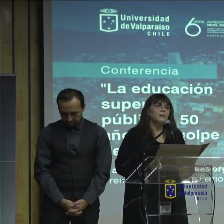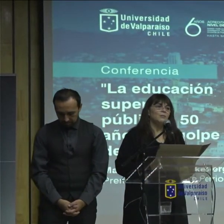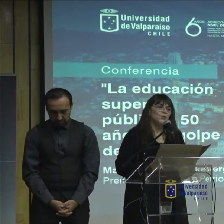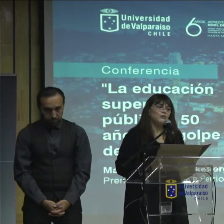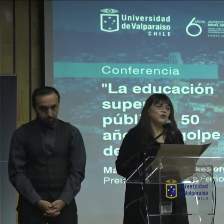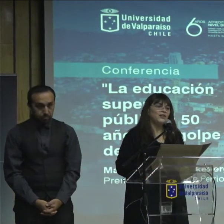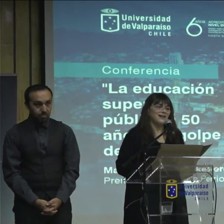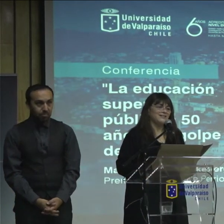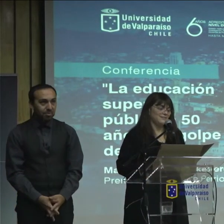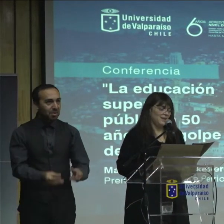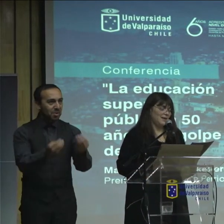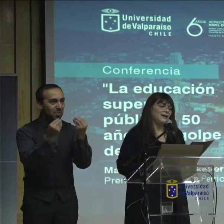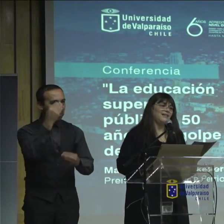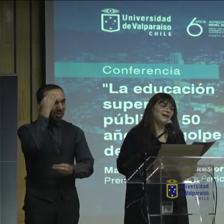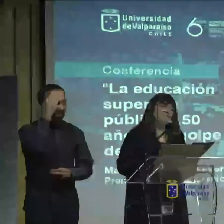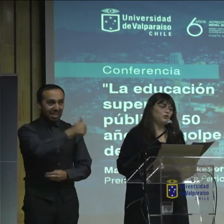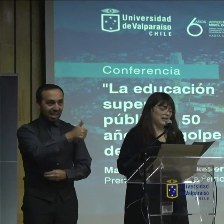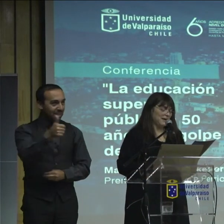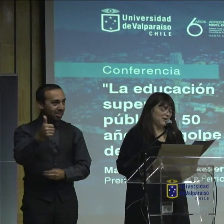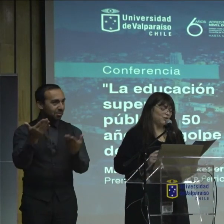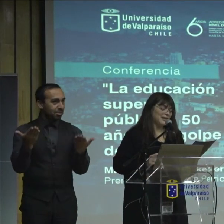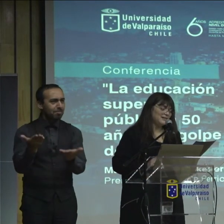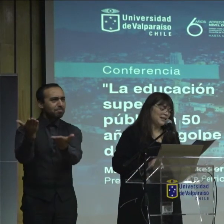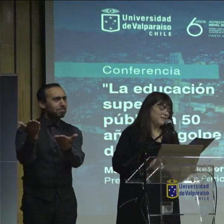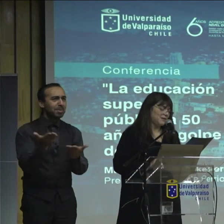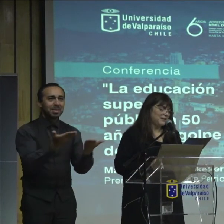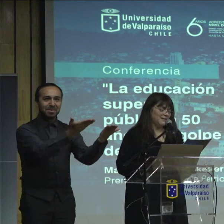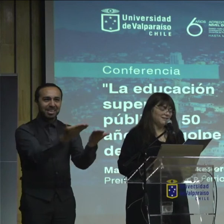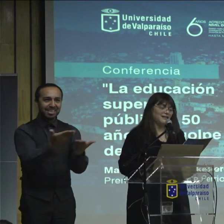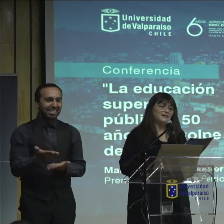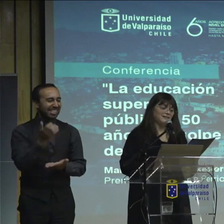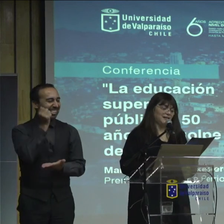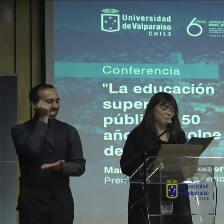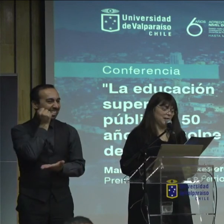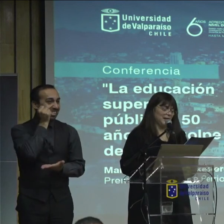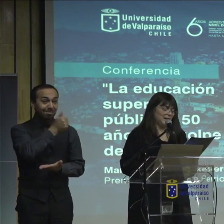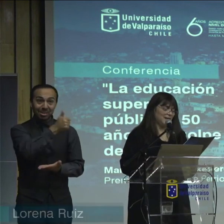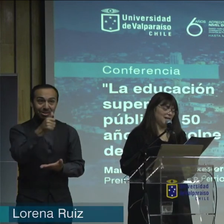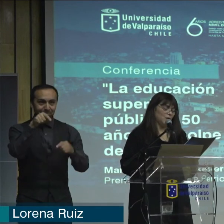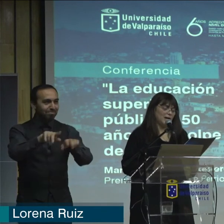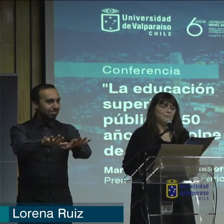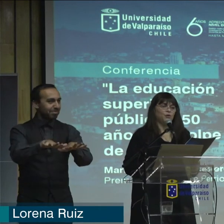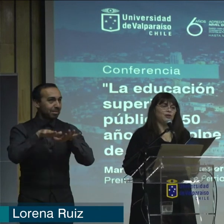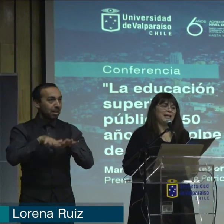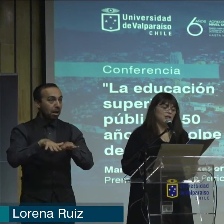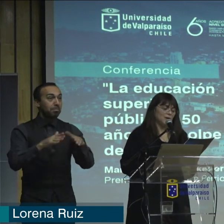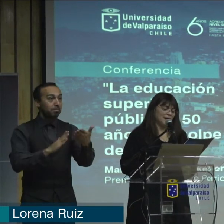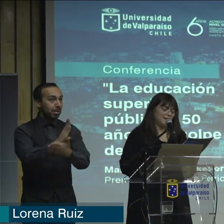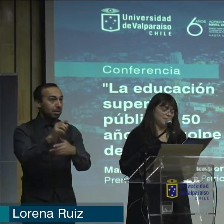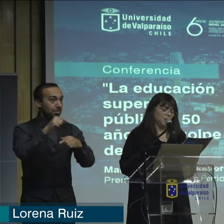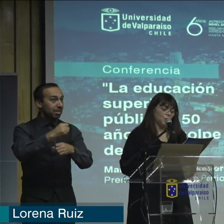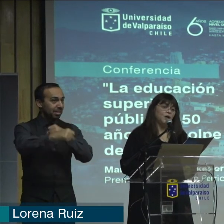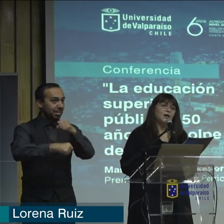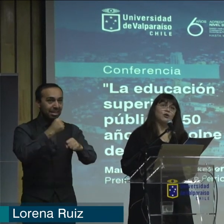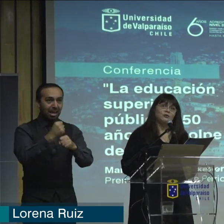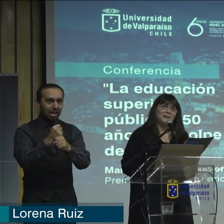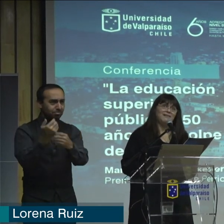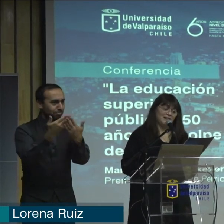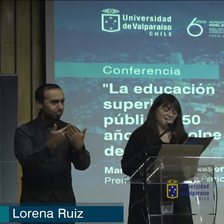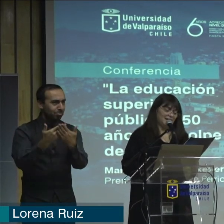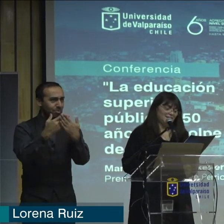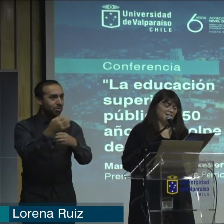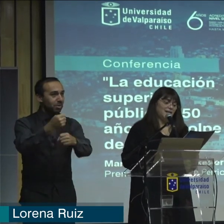muy buenos días les damos la más cordial de las bienvenidas a esta ceremonia en que inauguramos el año académico